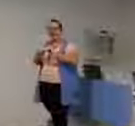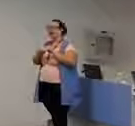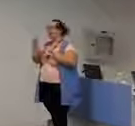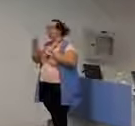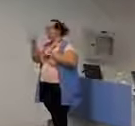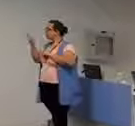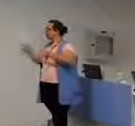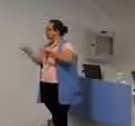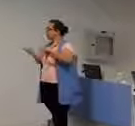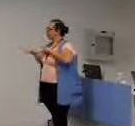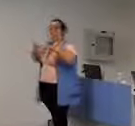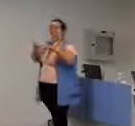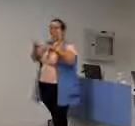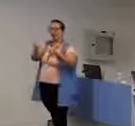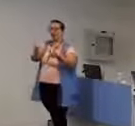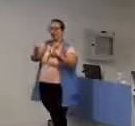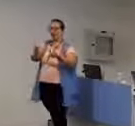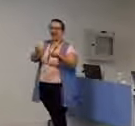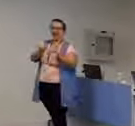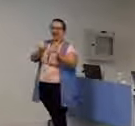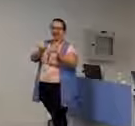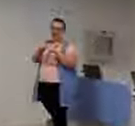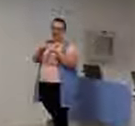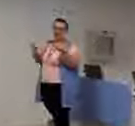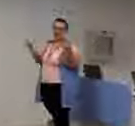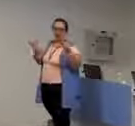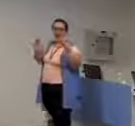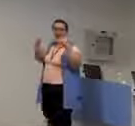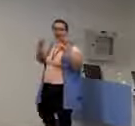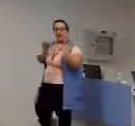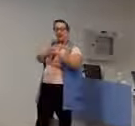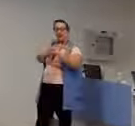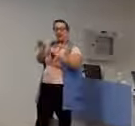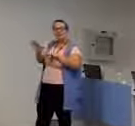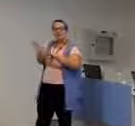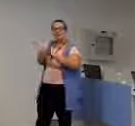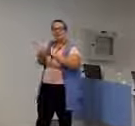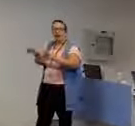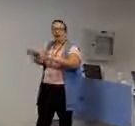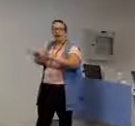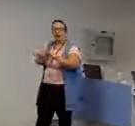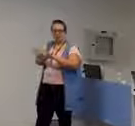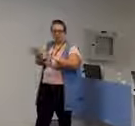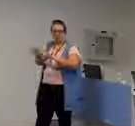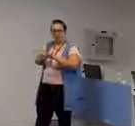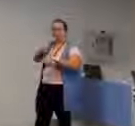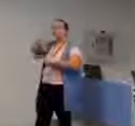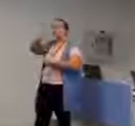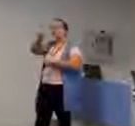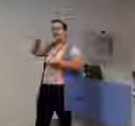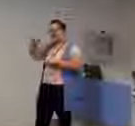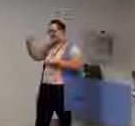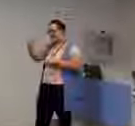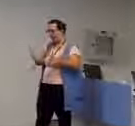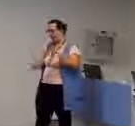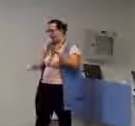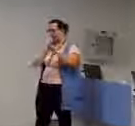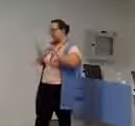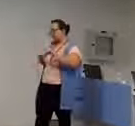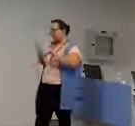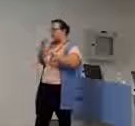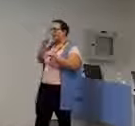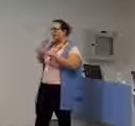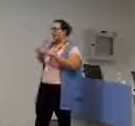mais a parte de projeto e numa oportunidade futura a gente pode complementar com a parte de